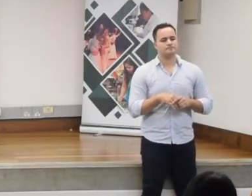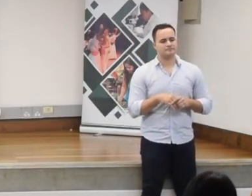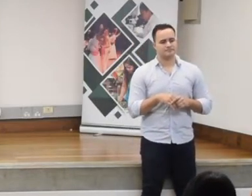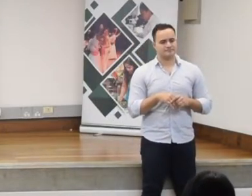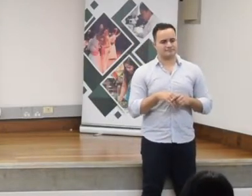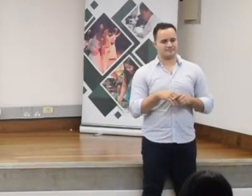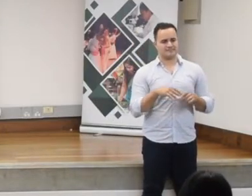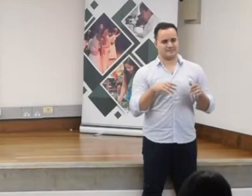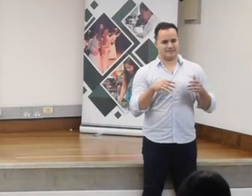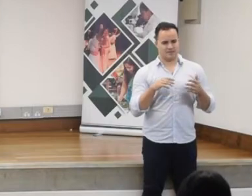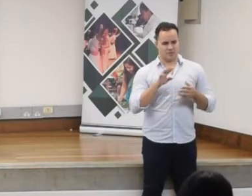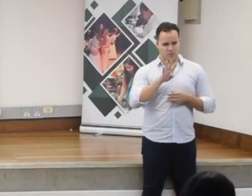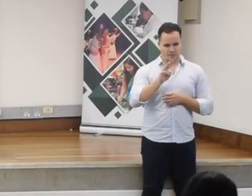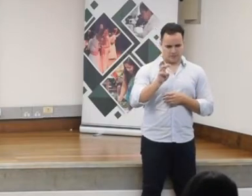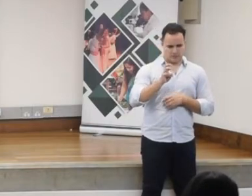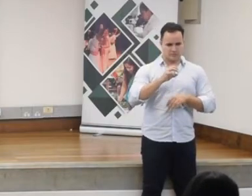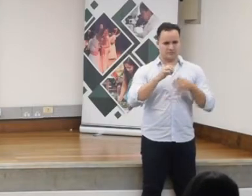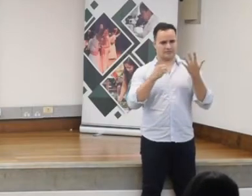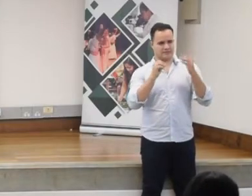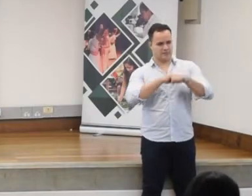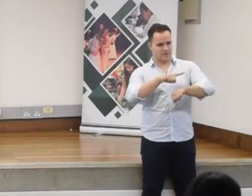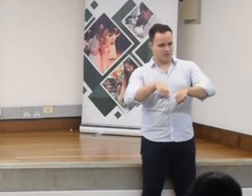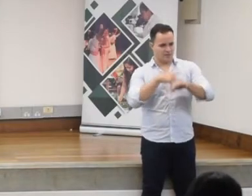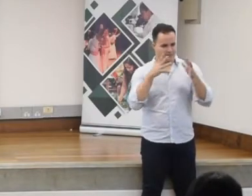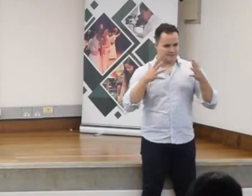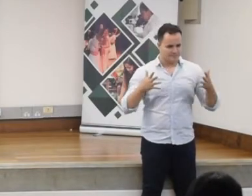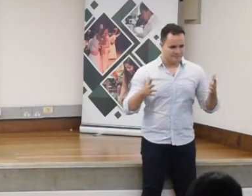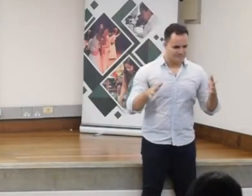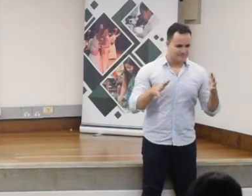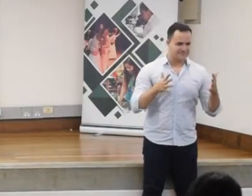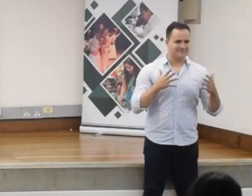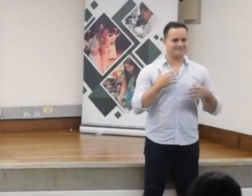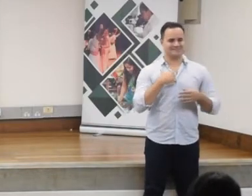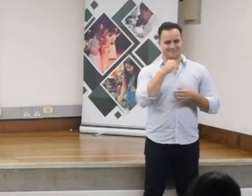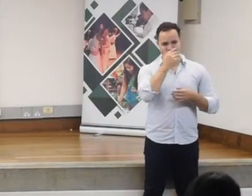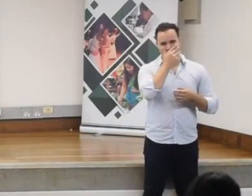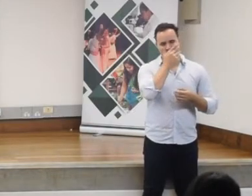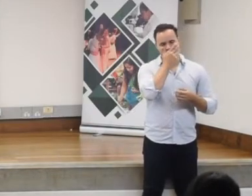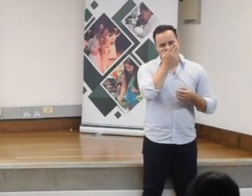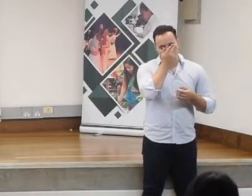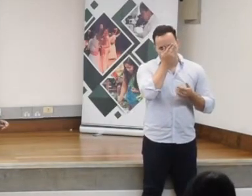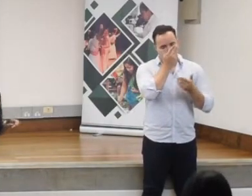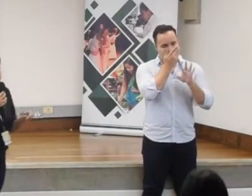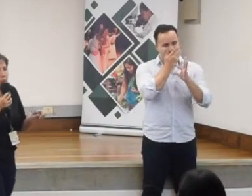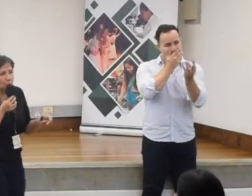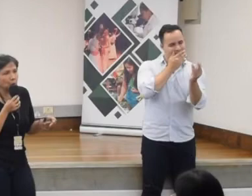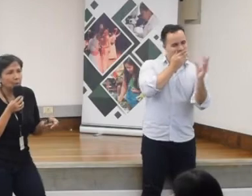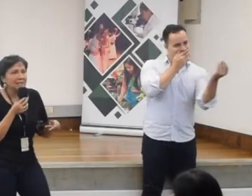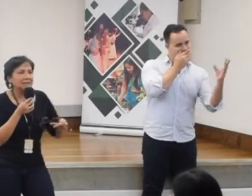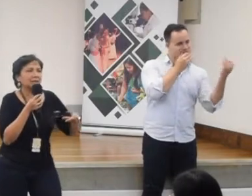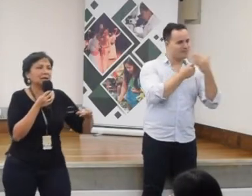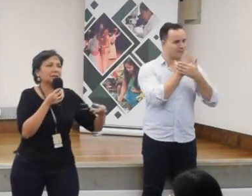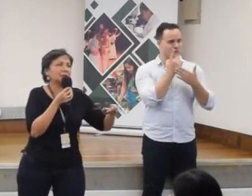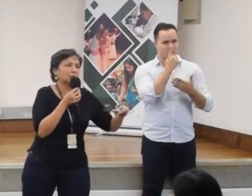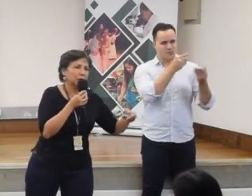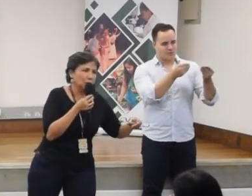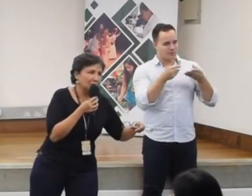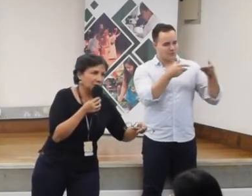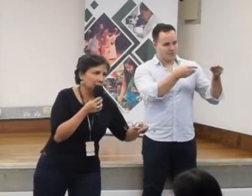y 60 horas para participar. De cada nodo se entrega un producto. Por ejemplo, hay un nodo que